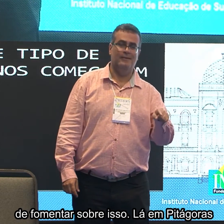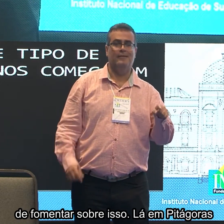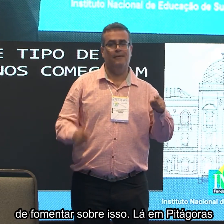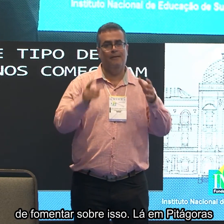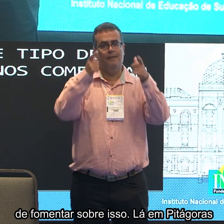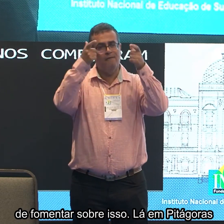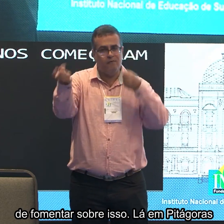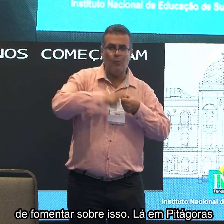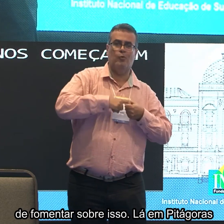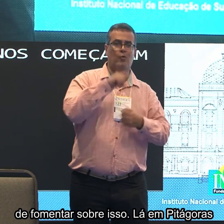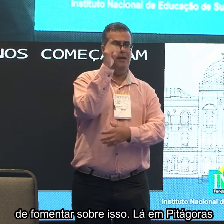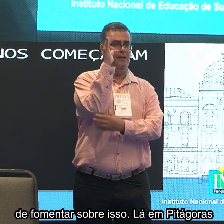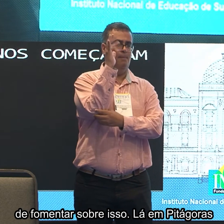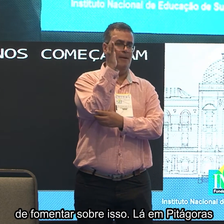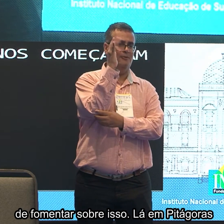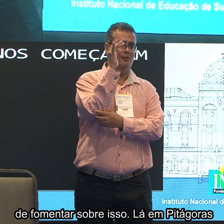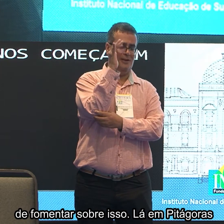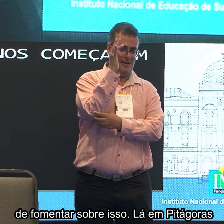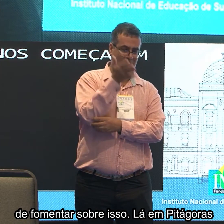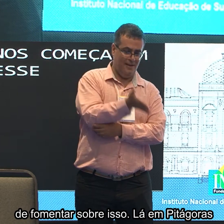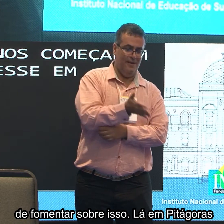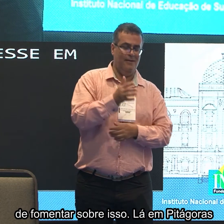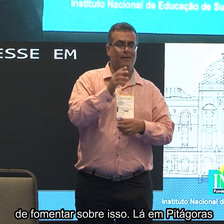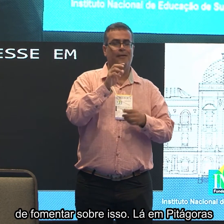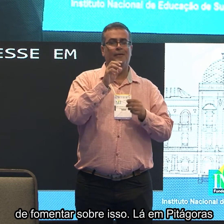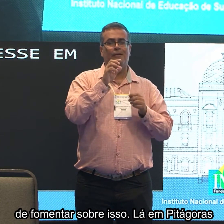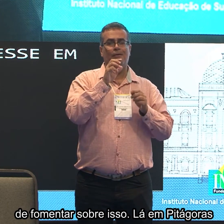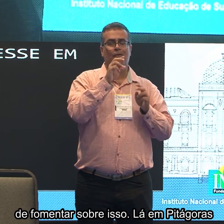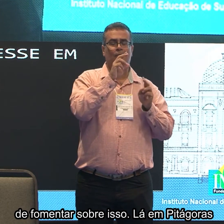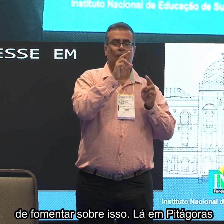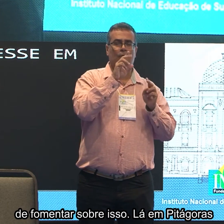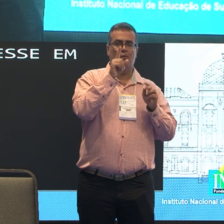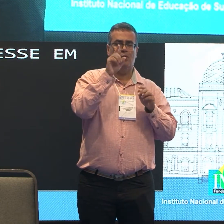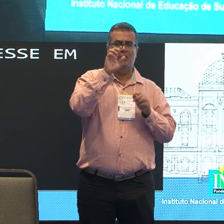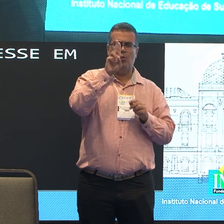de fomentar sobre isso, né? E lá em Pitágoras